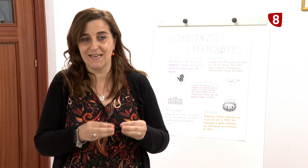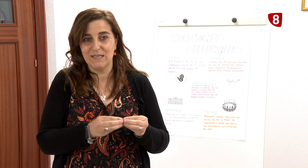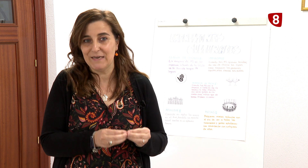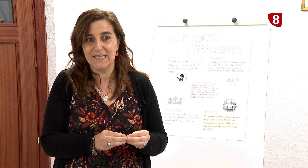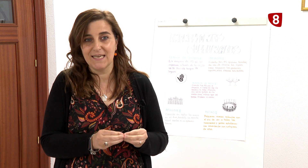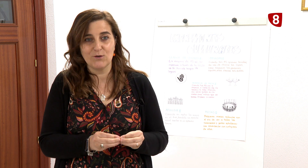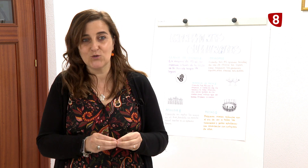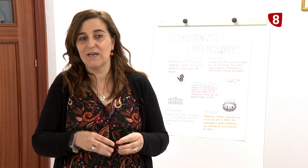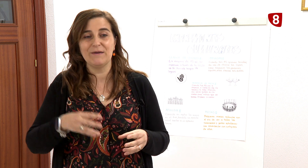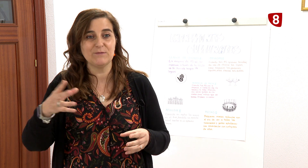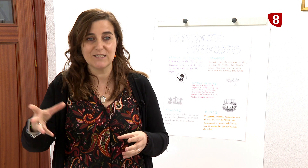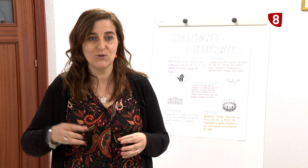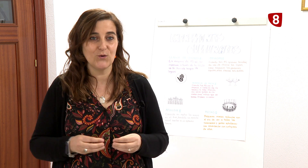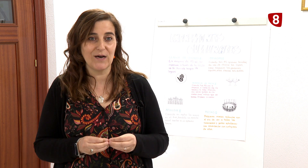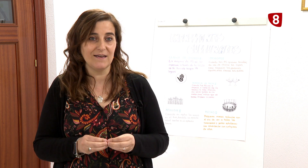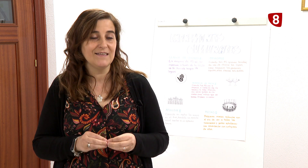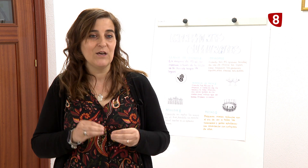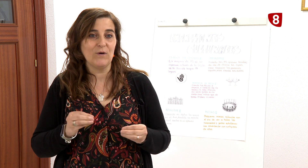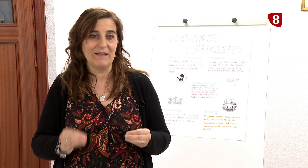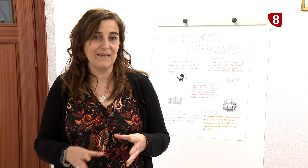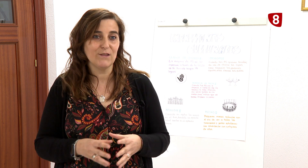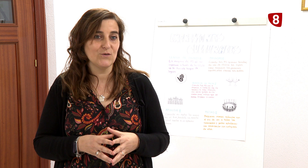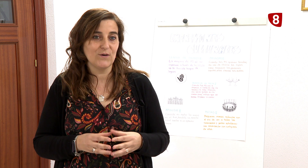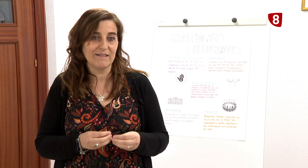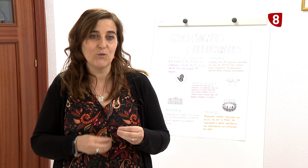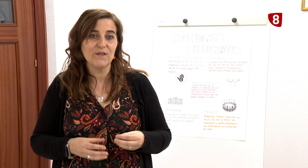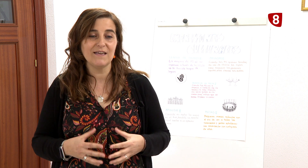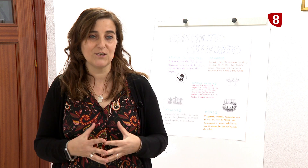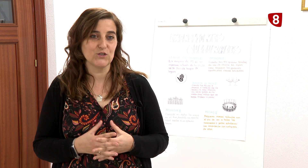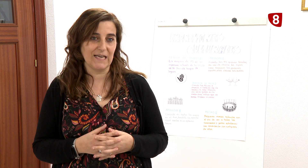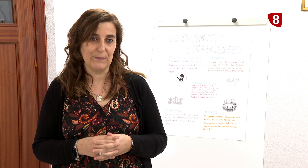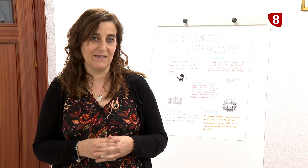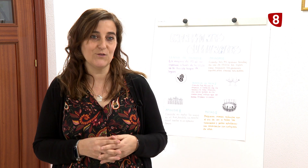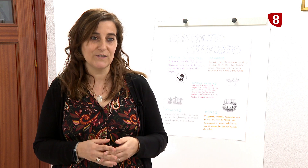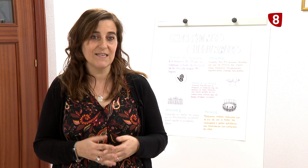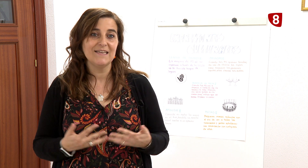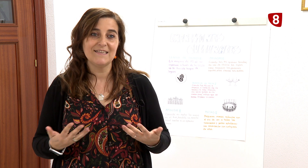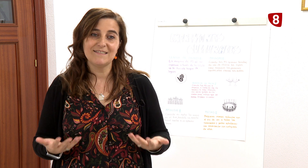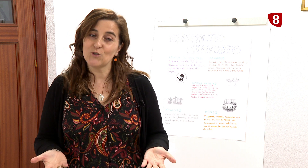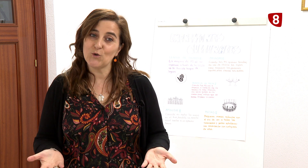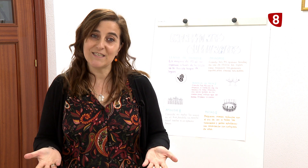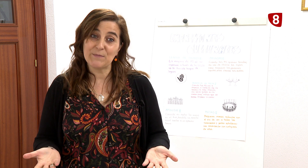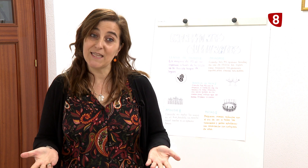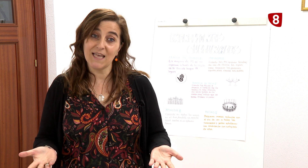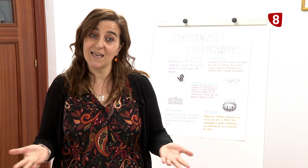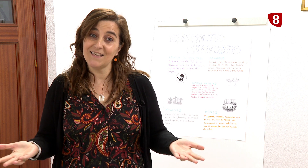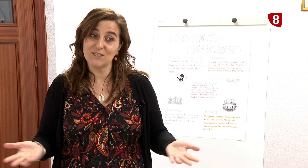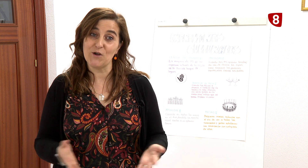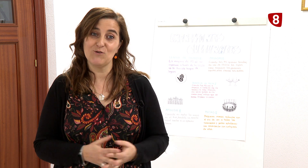de Palencia incluso al País Vasco o a Madrid o a Andalucía, hay signos que cambian. Entonces, todo lo que es aprendizaje es bueno.